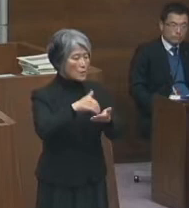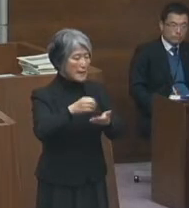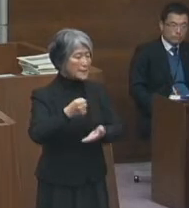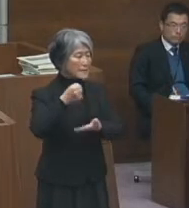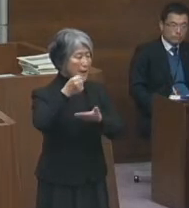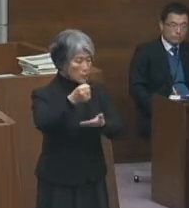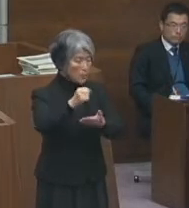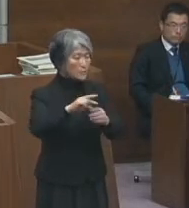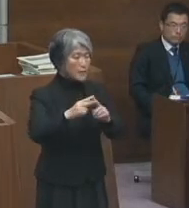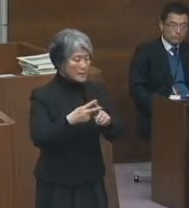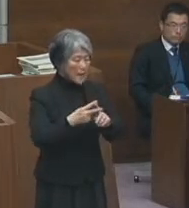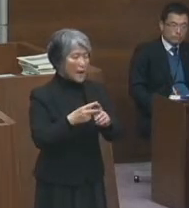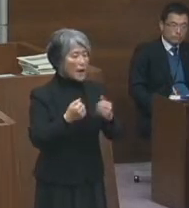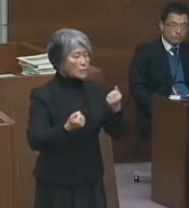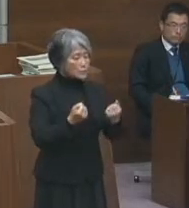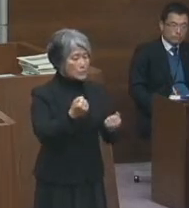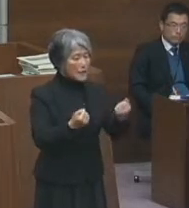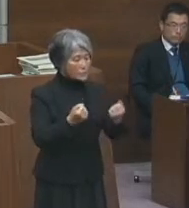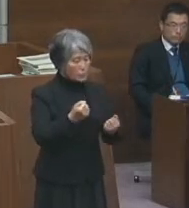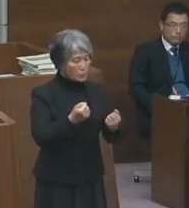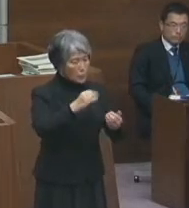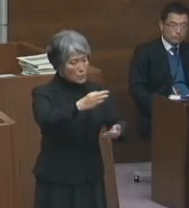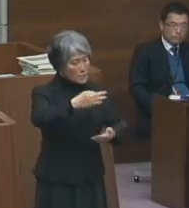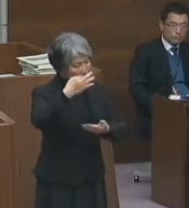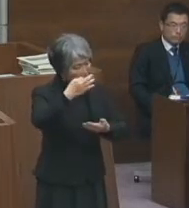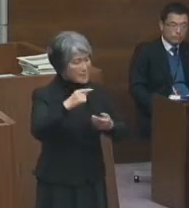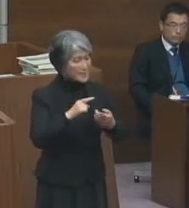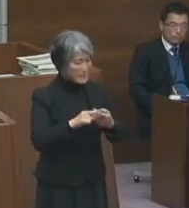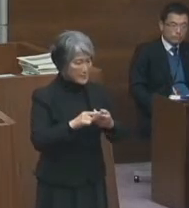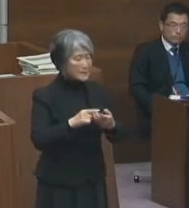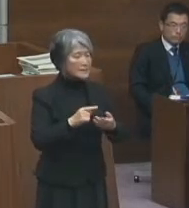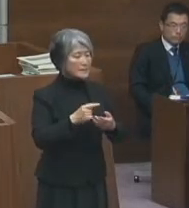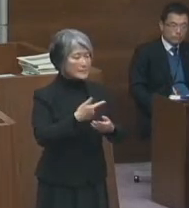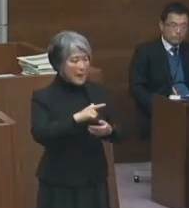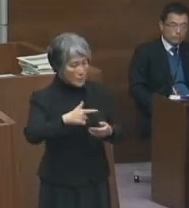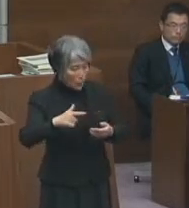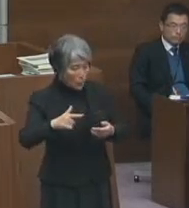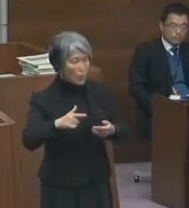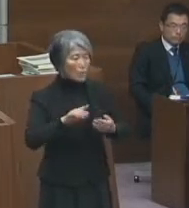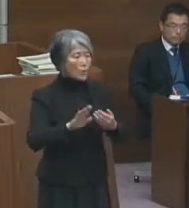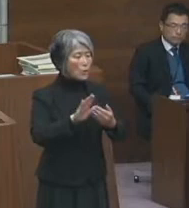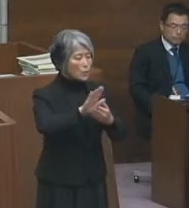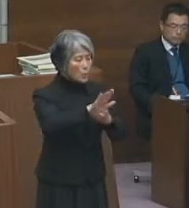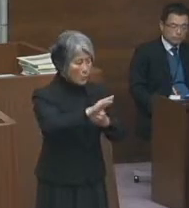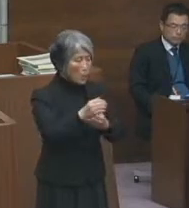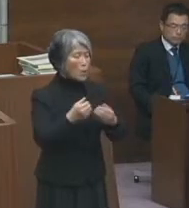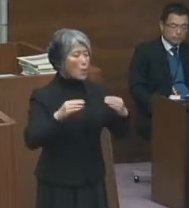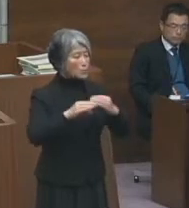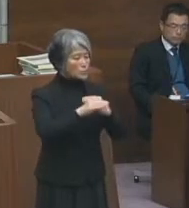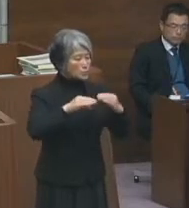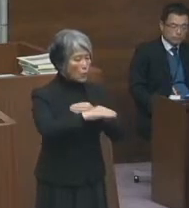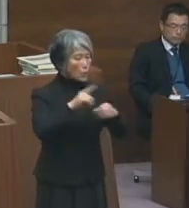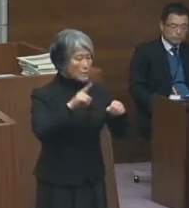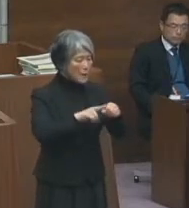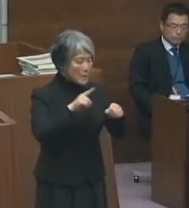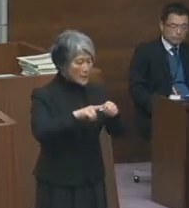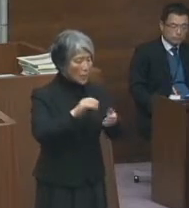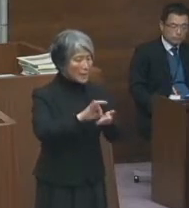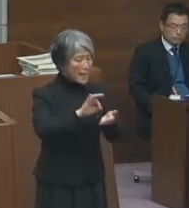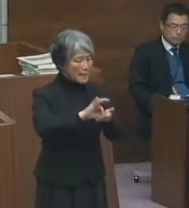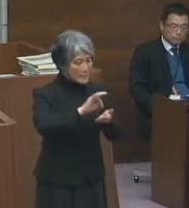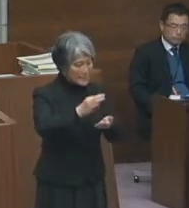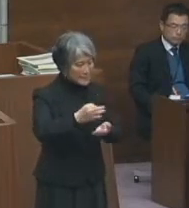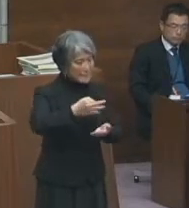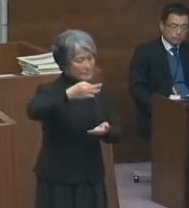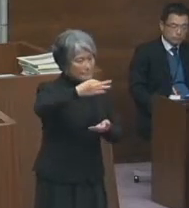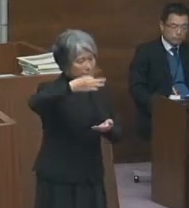昨今の運転手の人件費、燃油価格の高騰により、今後も運行経費の増加が見込まれております。そのような中で、1時間あたりの